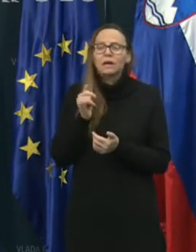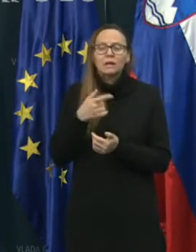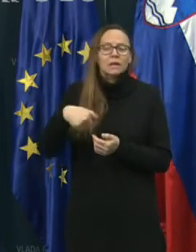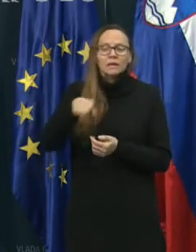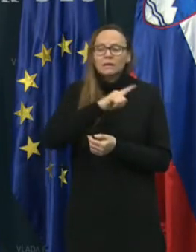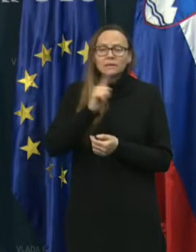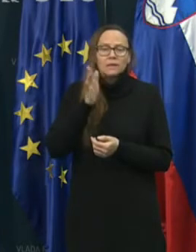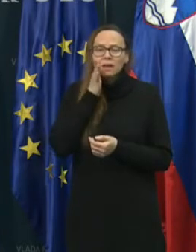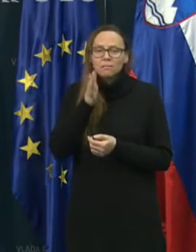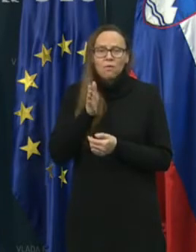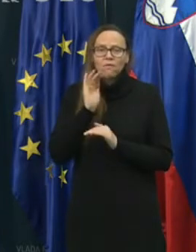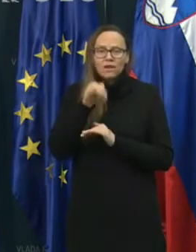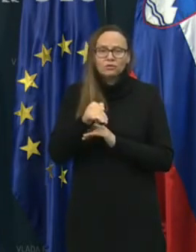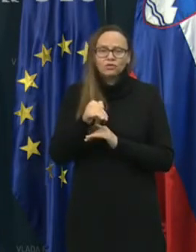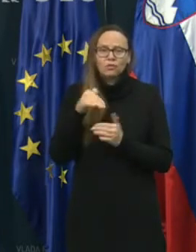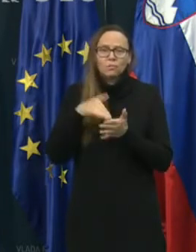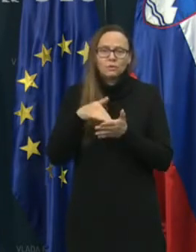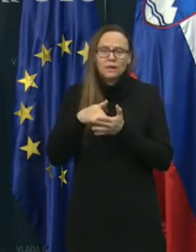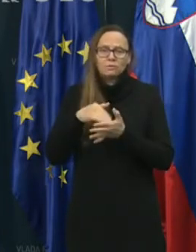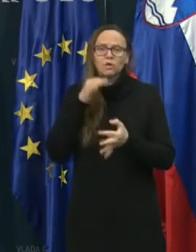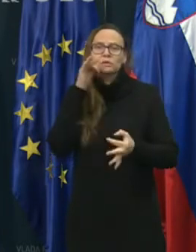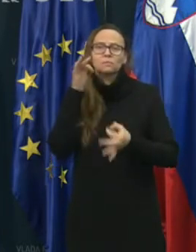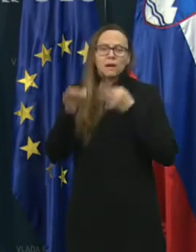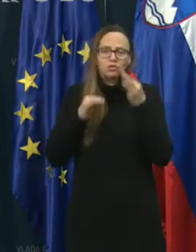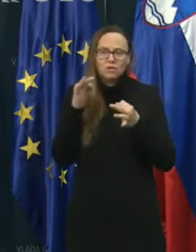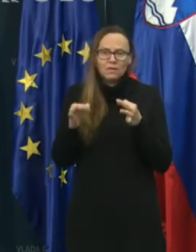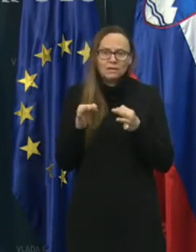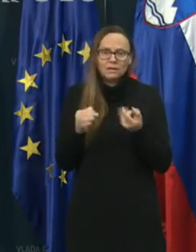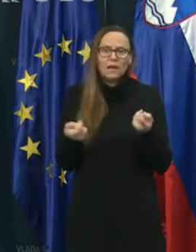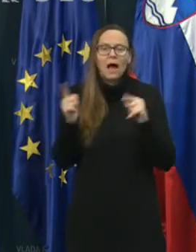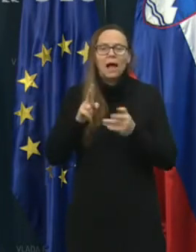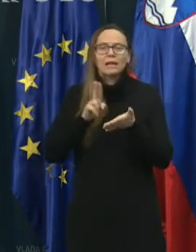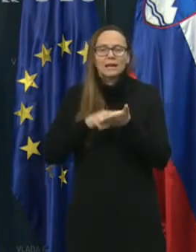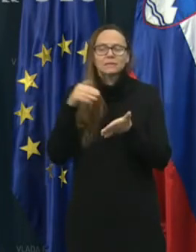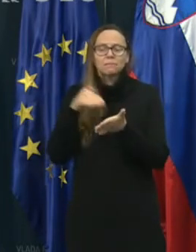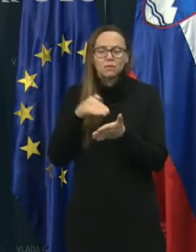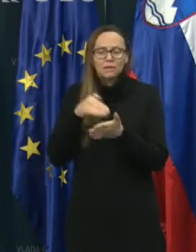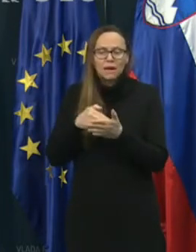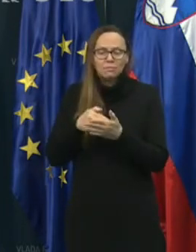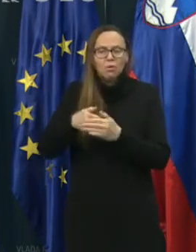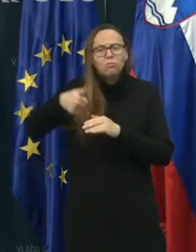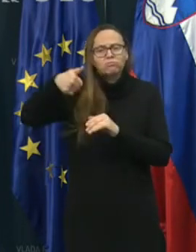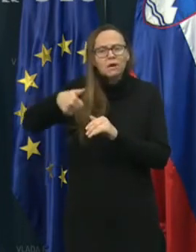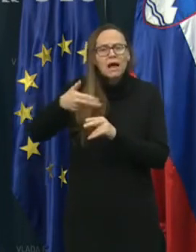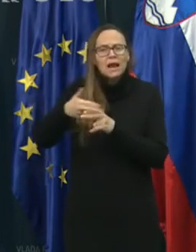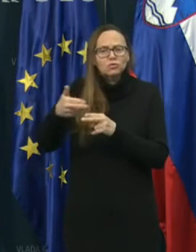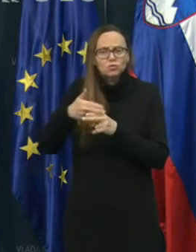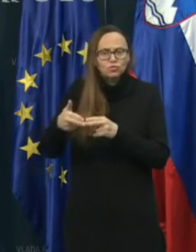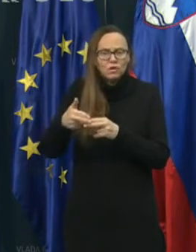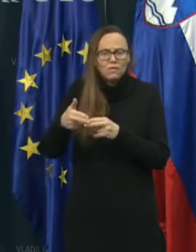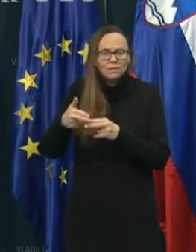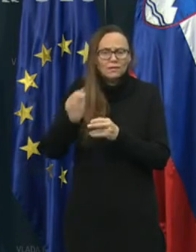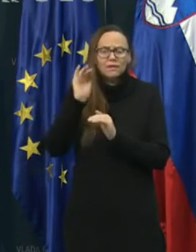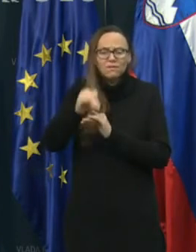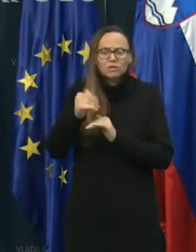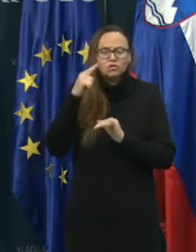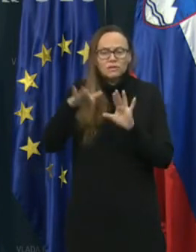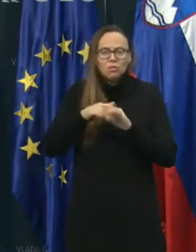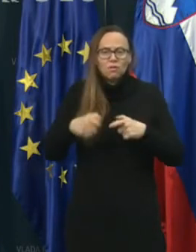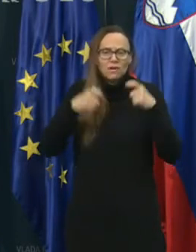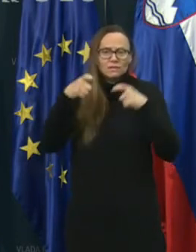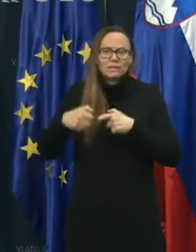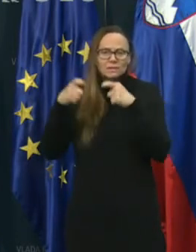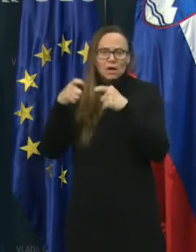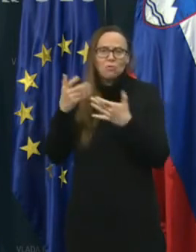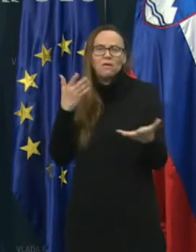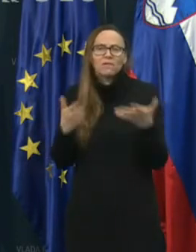ne bo več potrebno spraševati, ali je res potrebno razkuževati večstanovanjske stavbe.